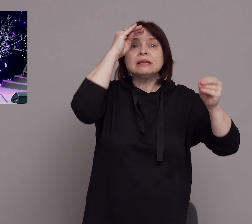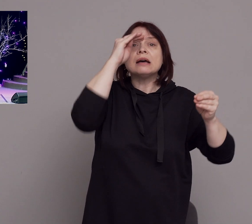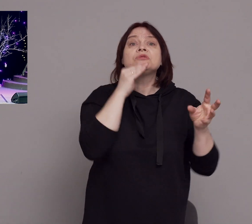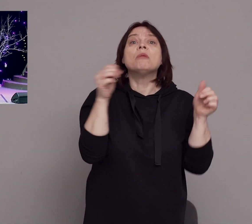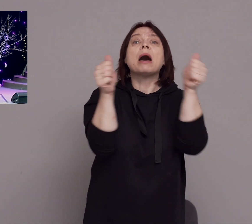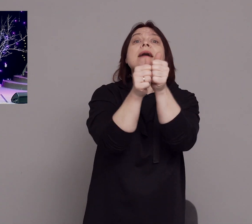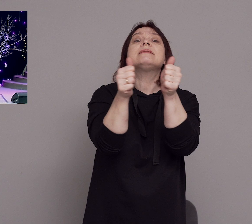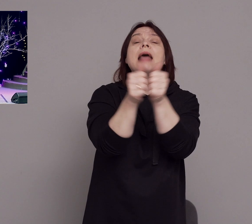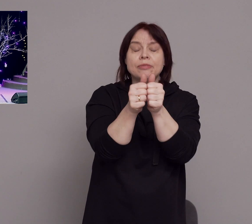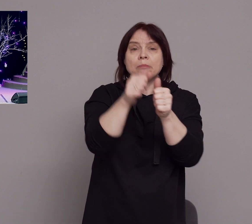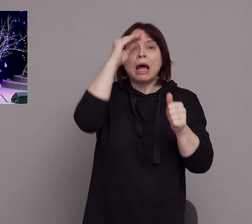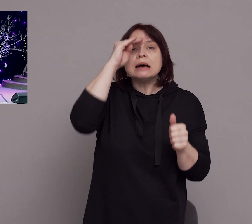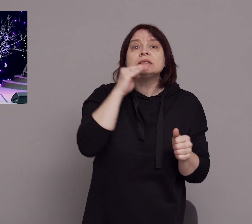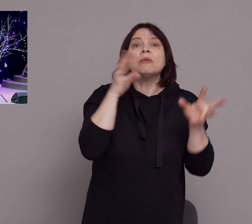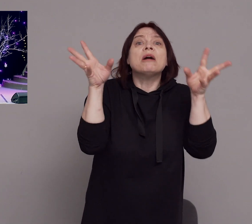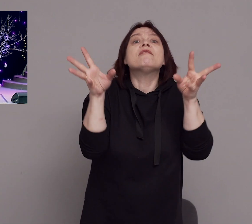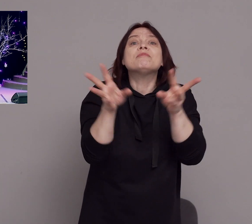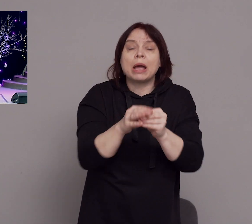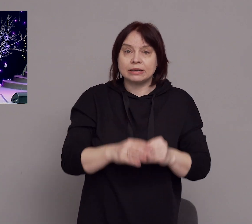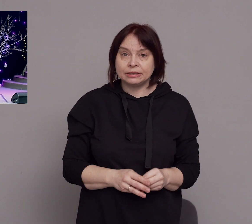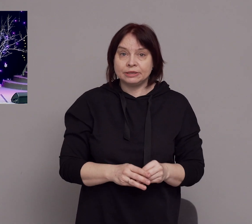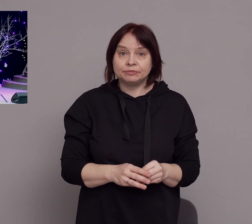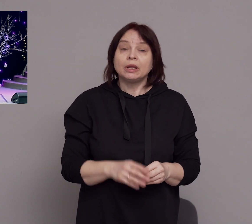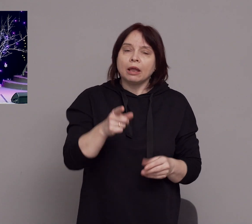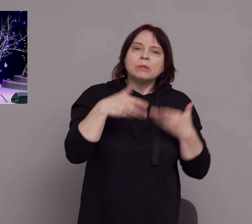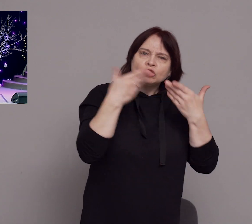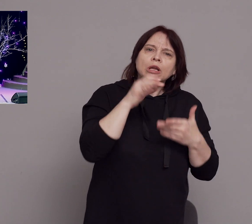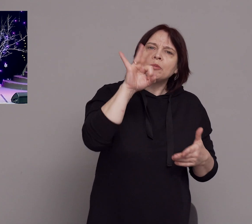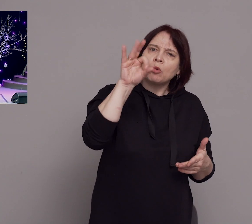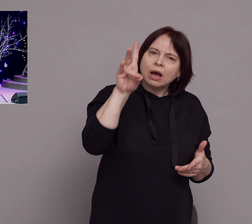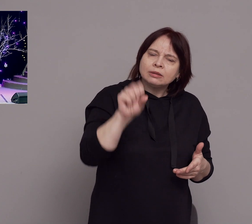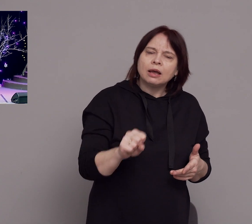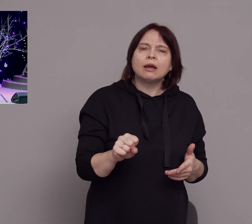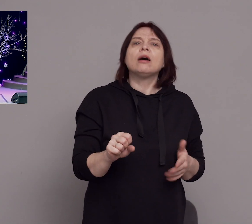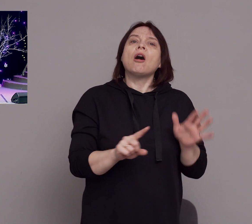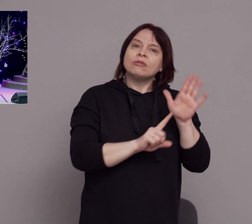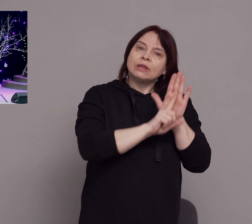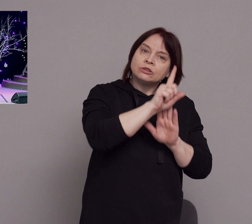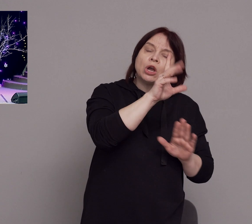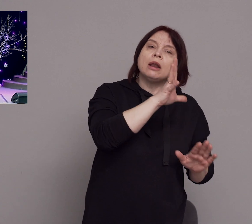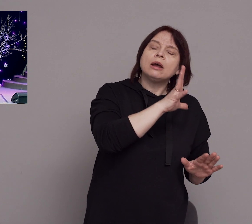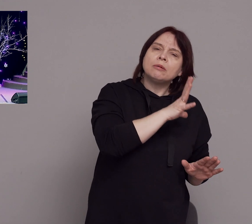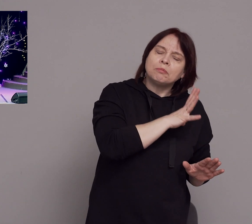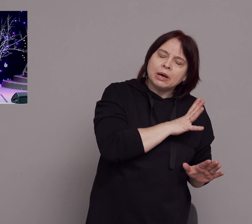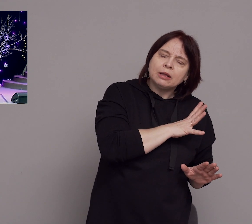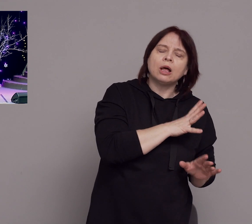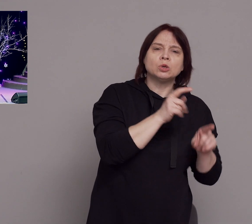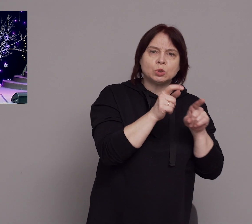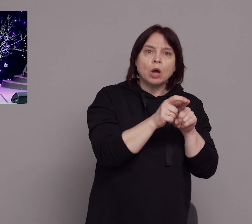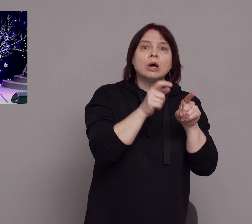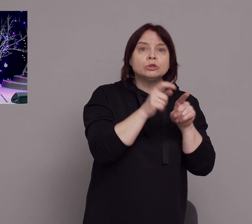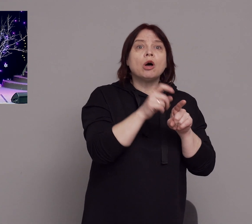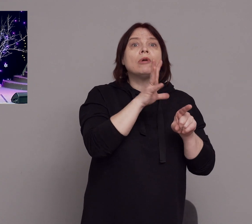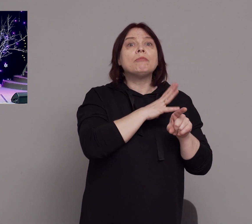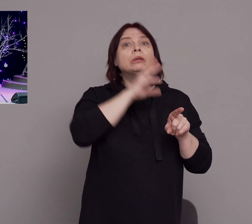первая глава, Евангелие от Иоанна. Вначале было Слово, и Слово было у Бога, и Слово было Бог. Иисус был Богом, и